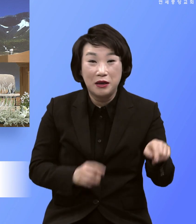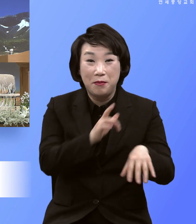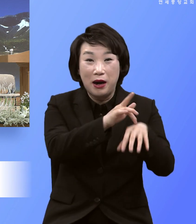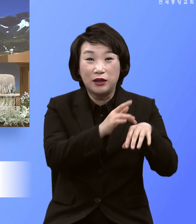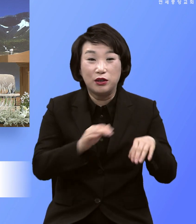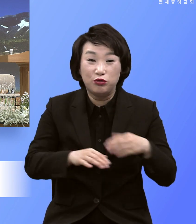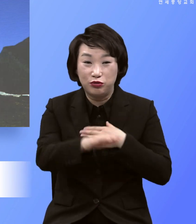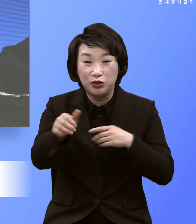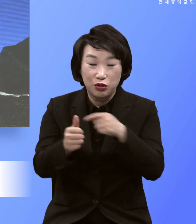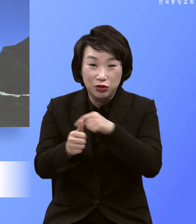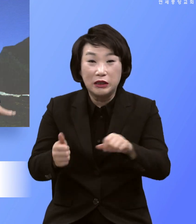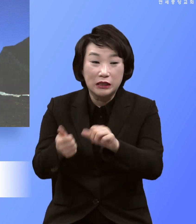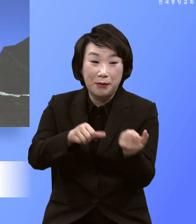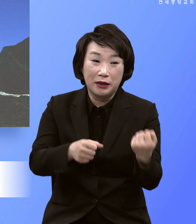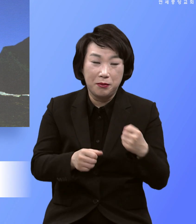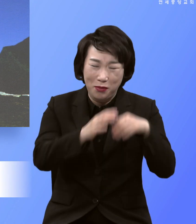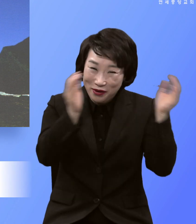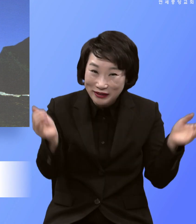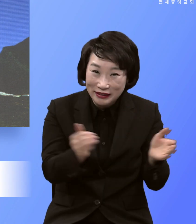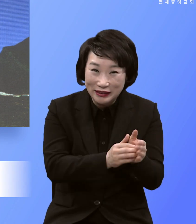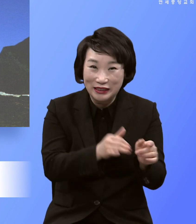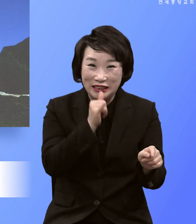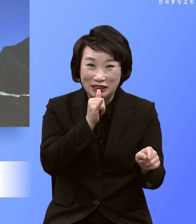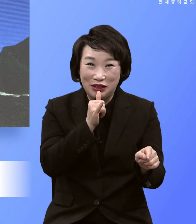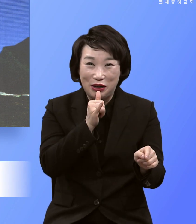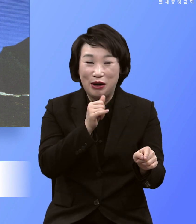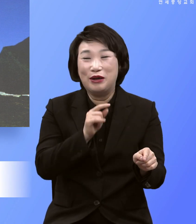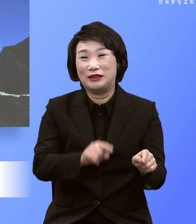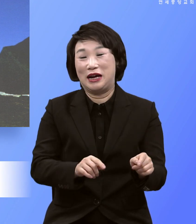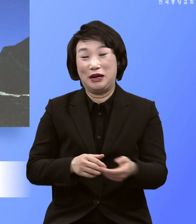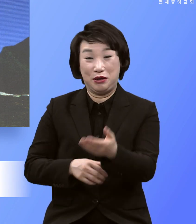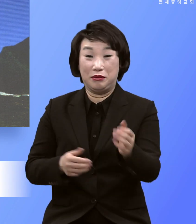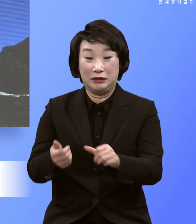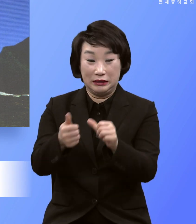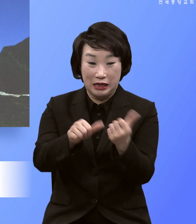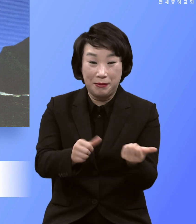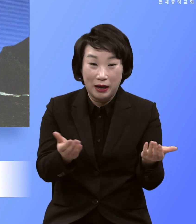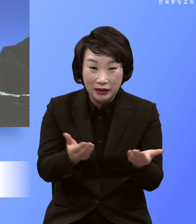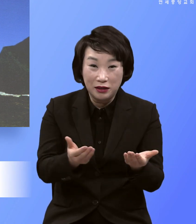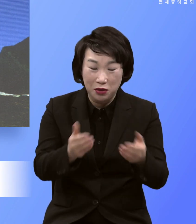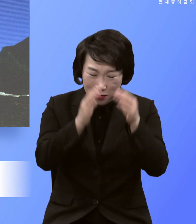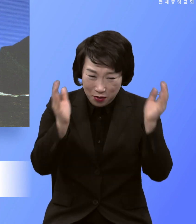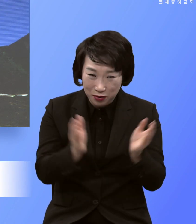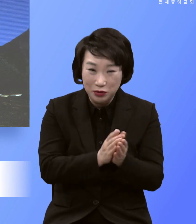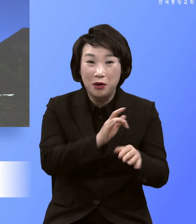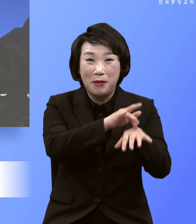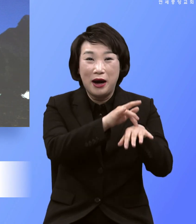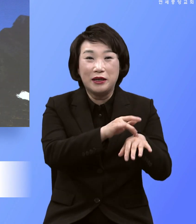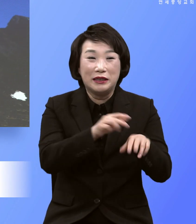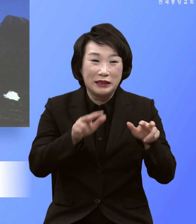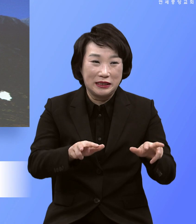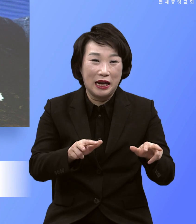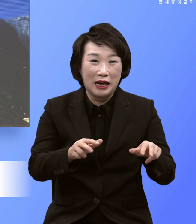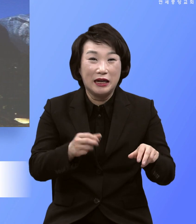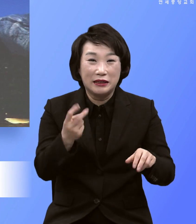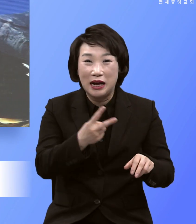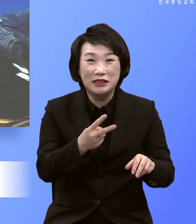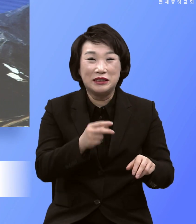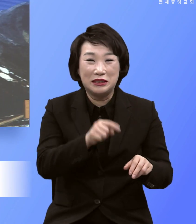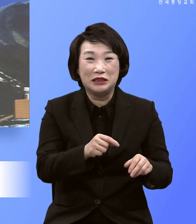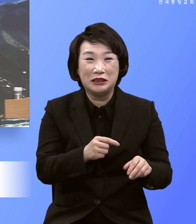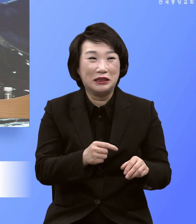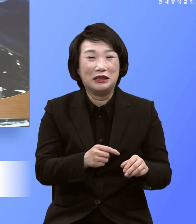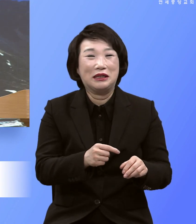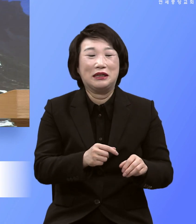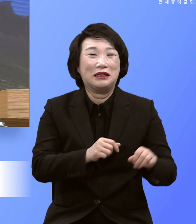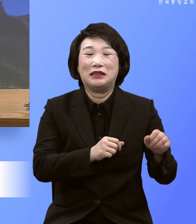사망의 세력은 그것으로 끝나버렸으니 사망의 일도 마귀는 이제 다시는 일으킬